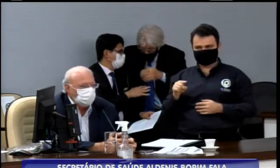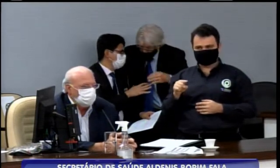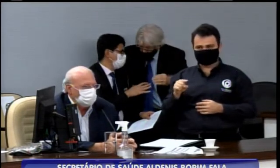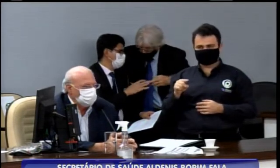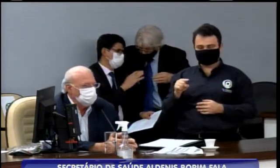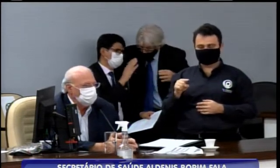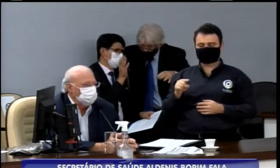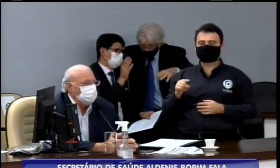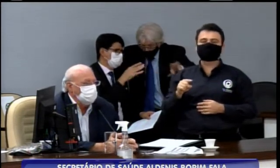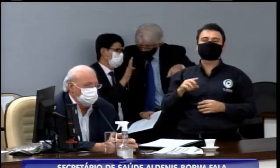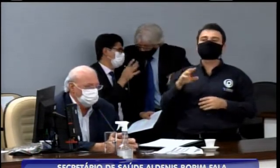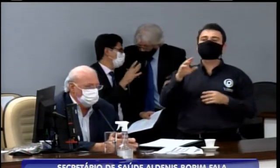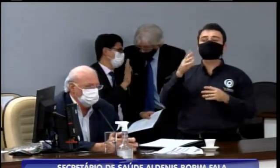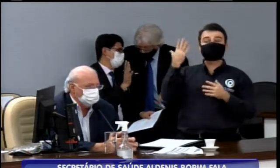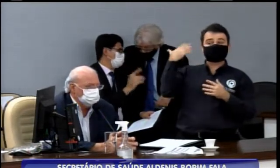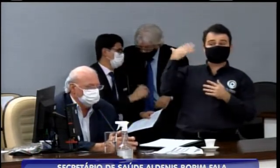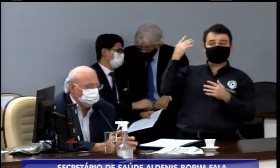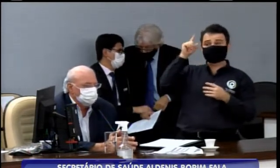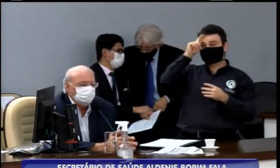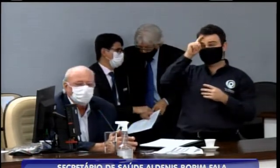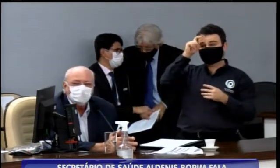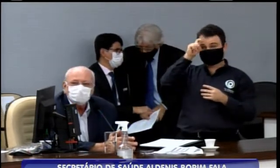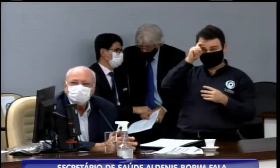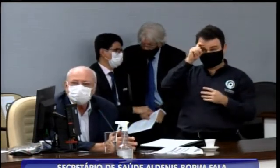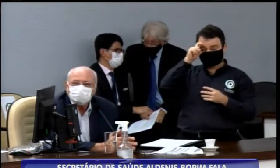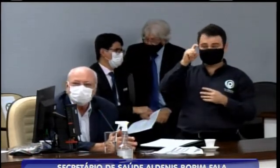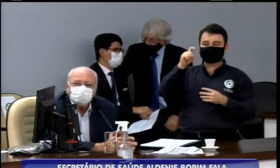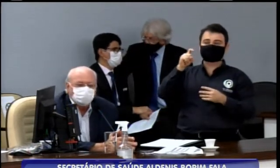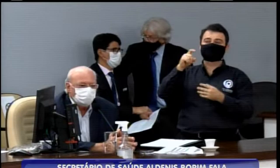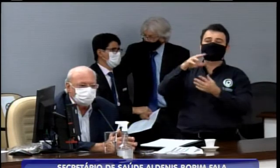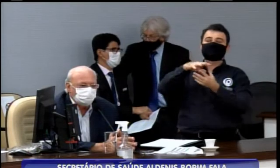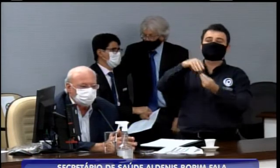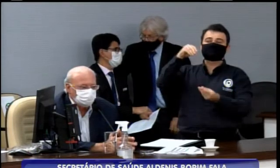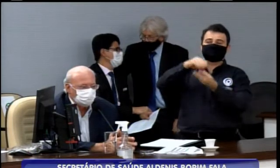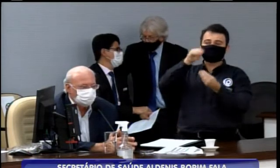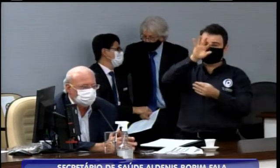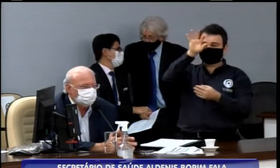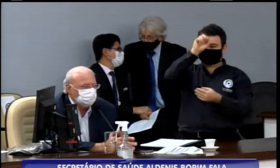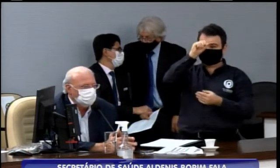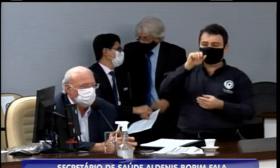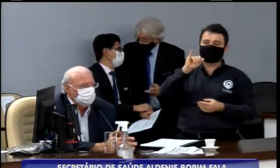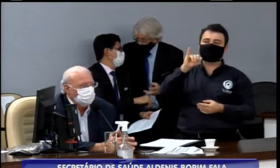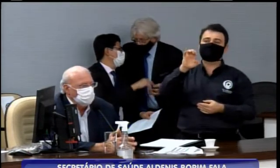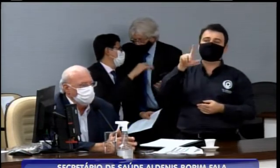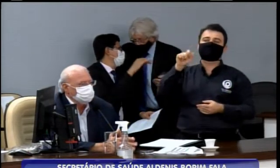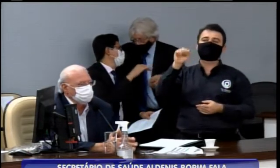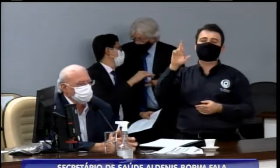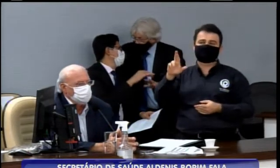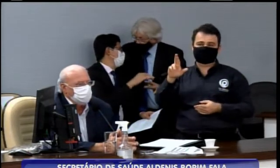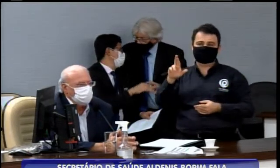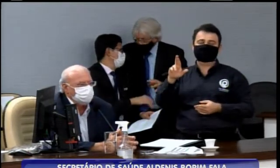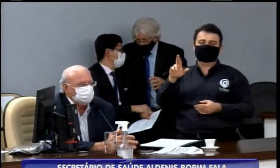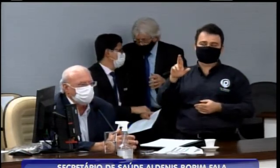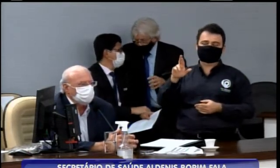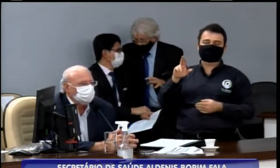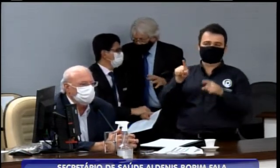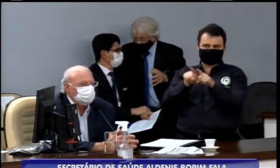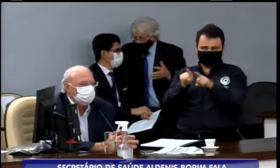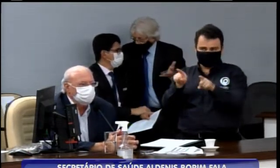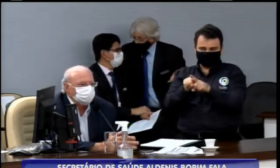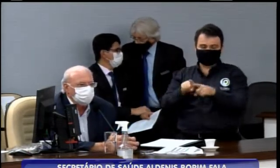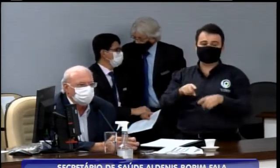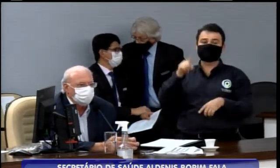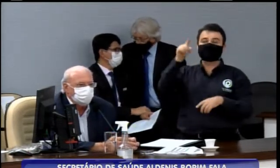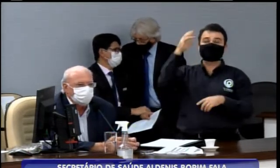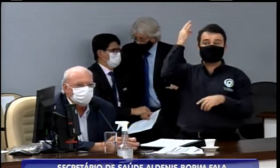no IELAR, na época. Desse 1.400.000, a Santa Casa